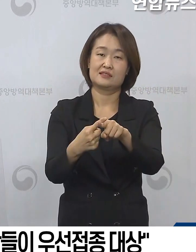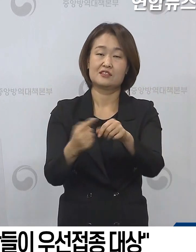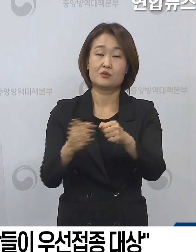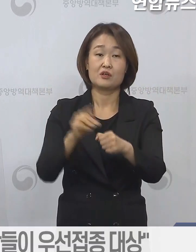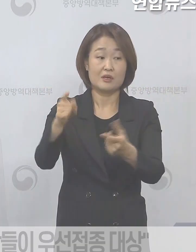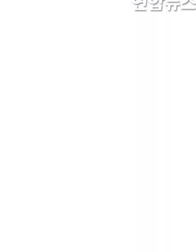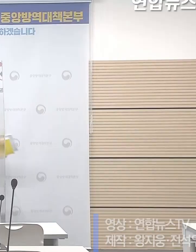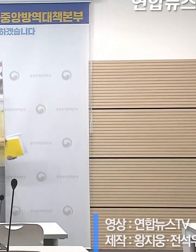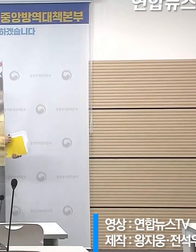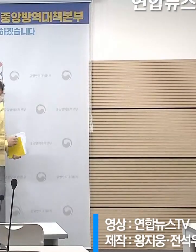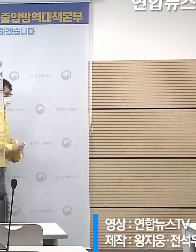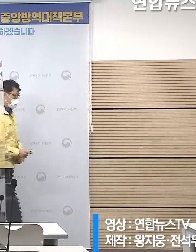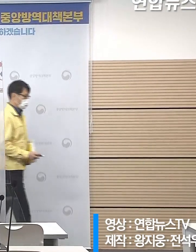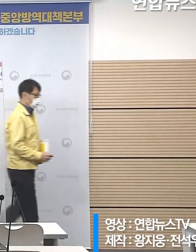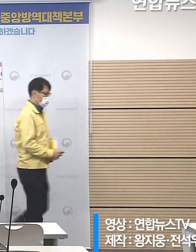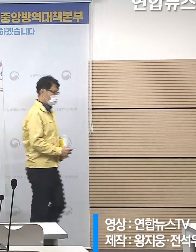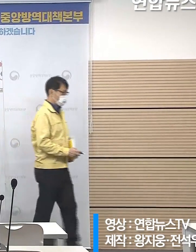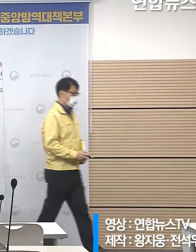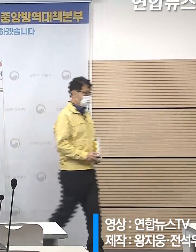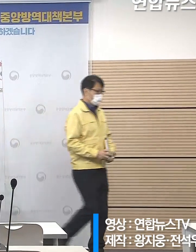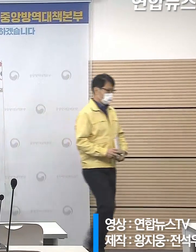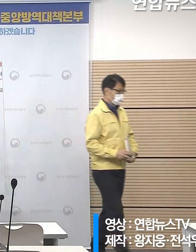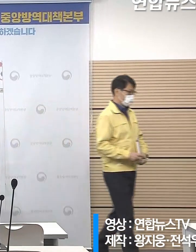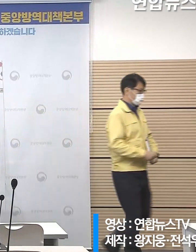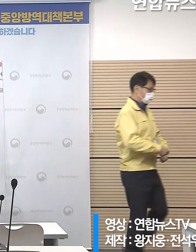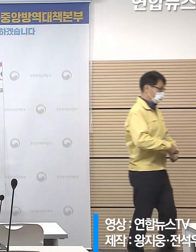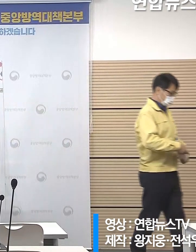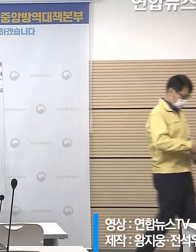있습니다 5